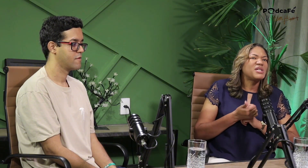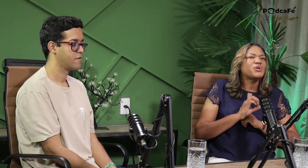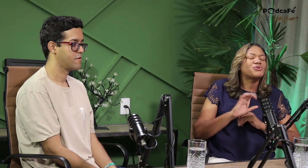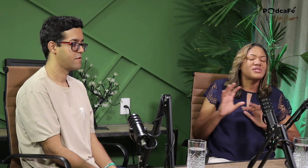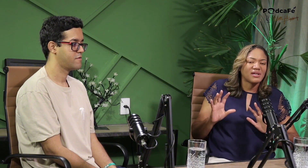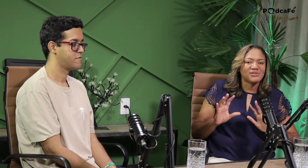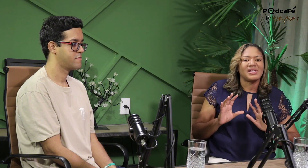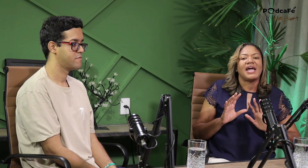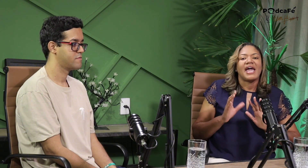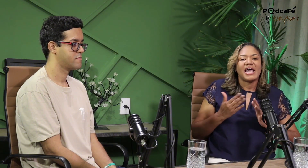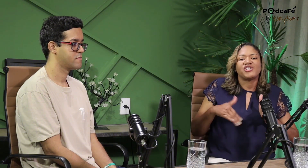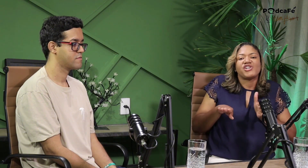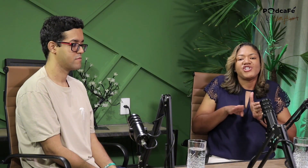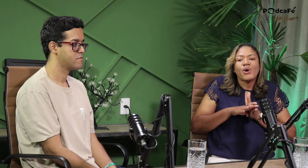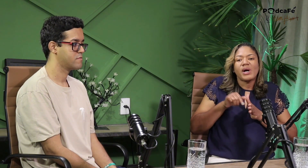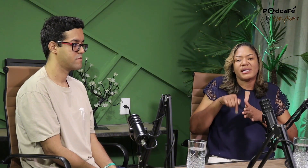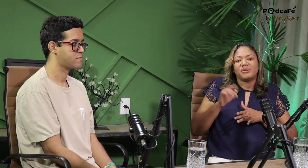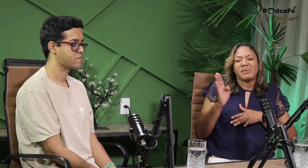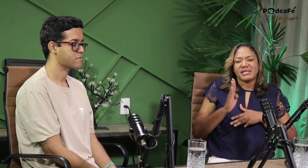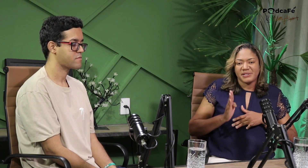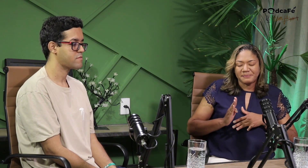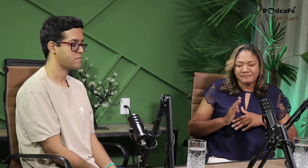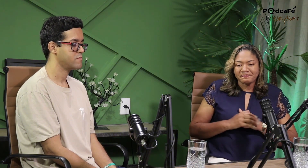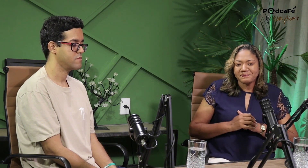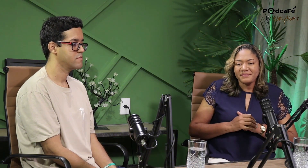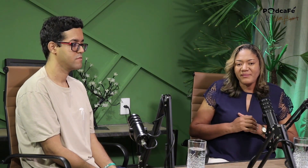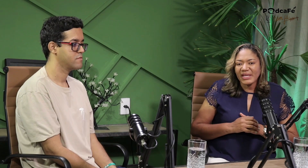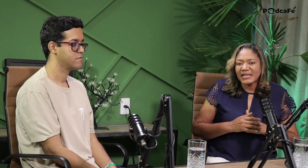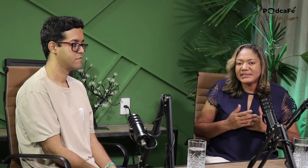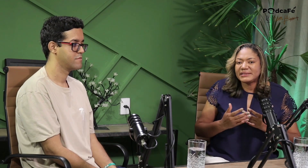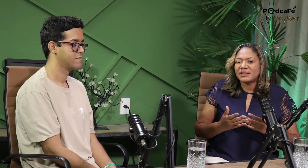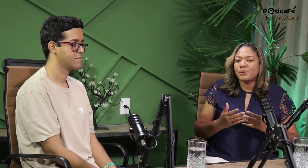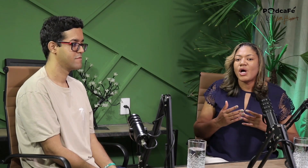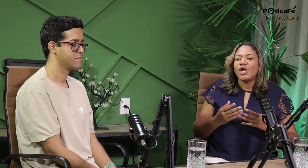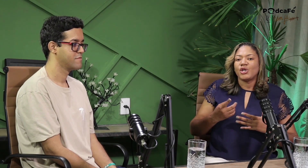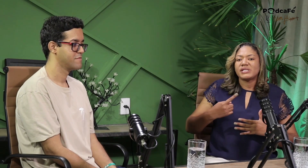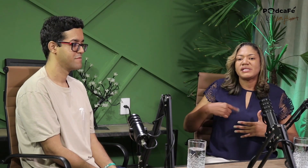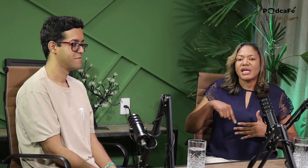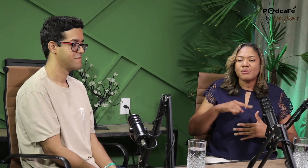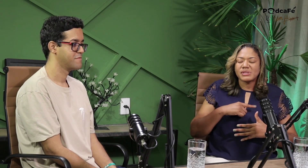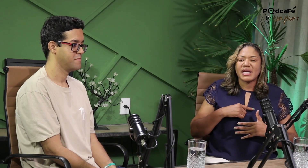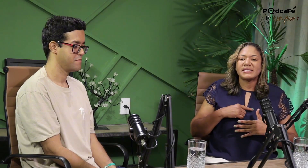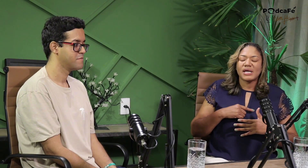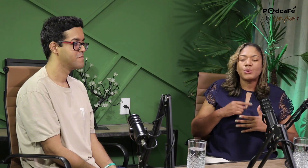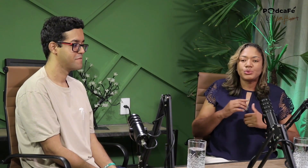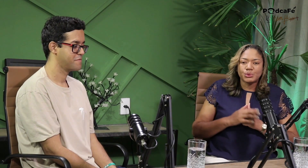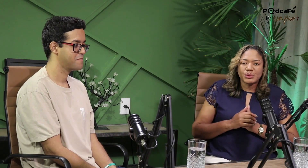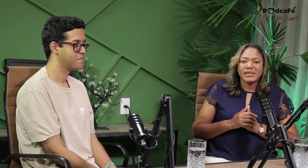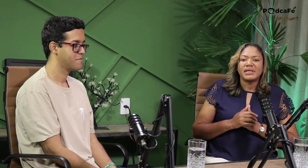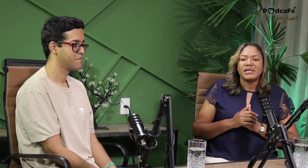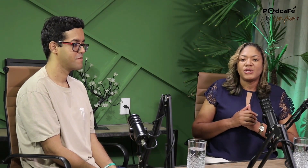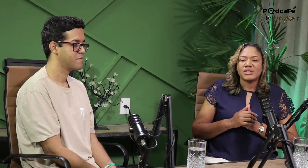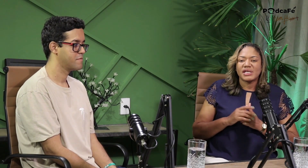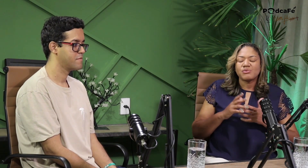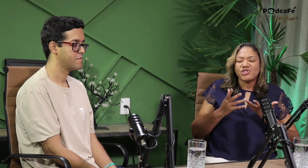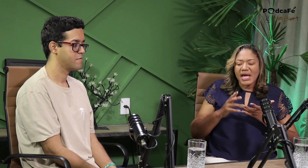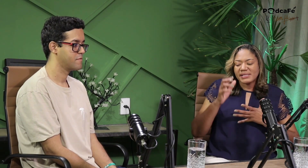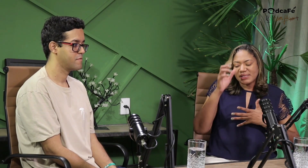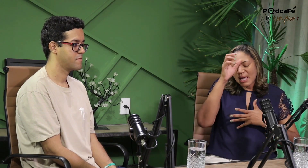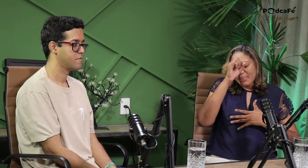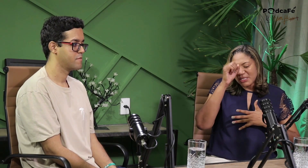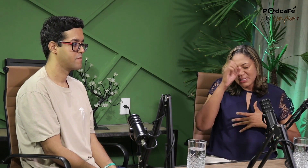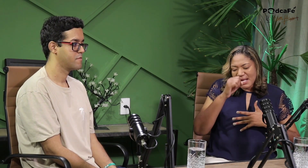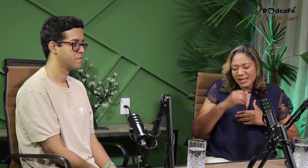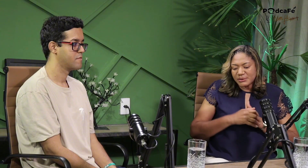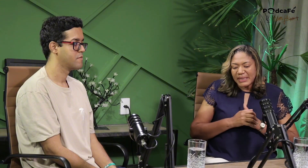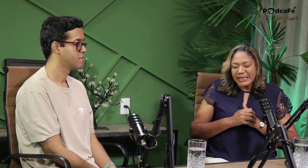anos 1800. Ela já chegou aqui no Brasil. Então, nós temos essa cultura, nós temos já